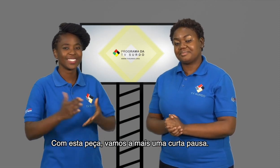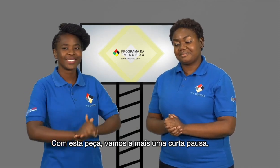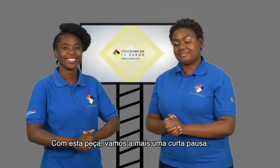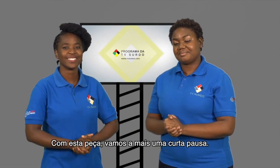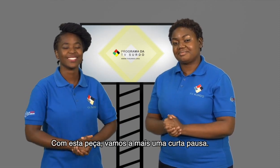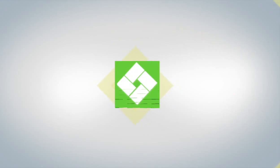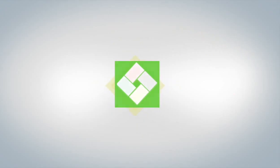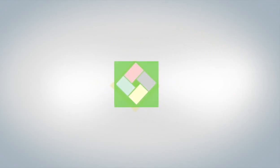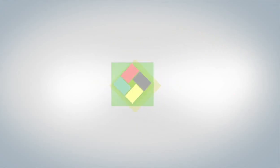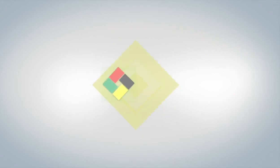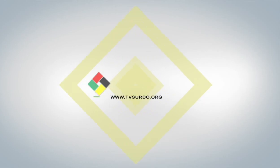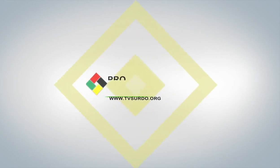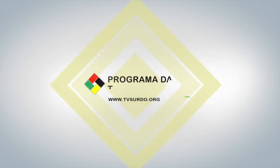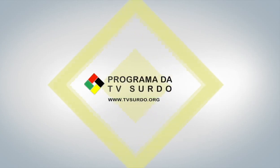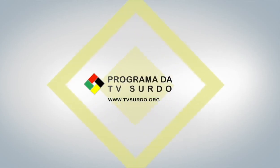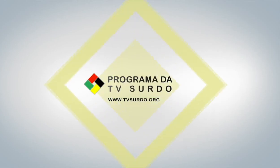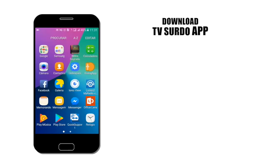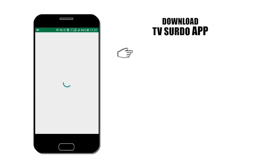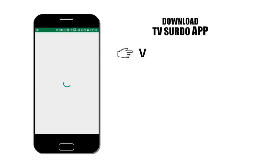pausa.